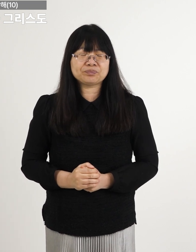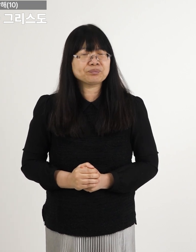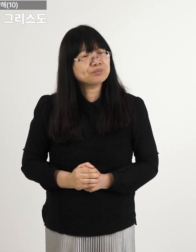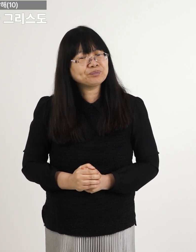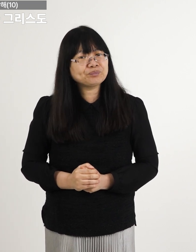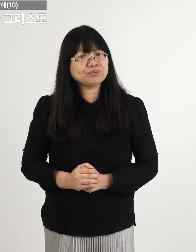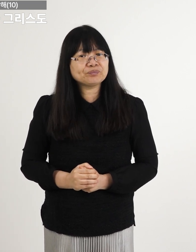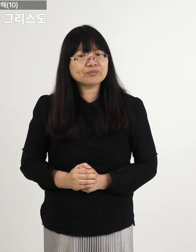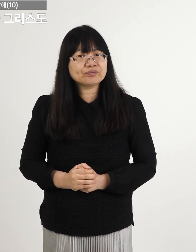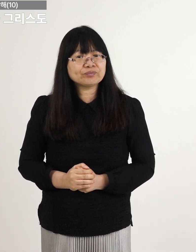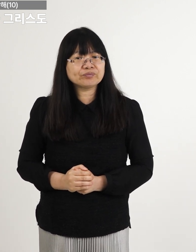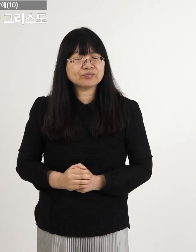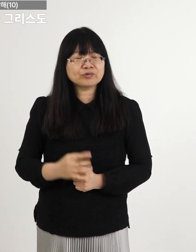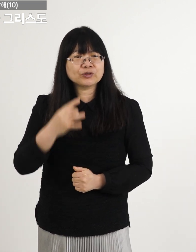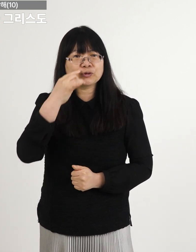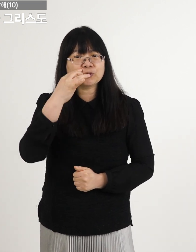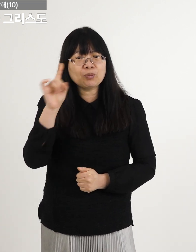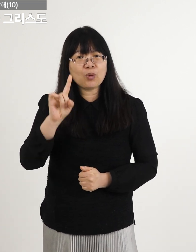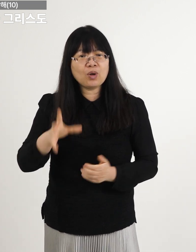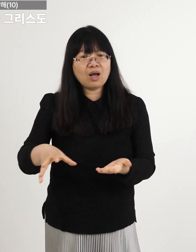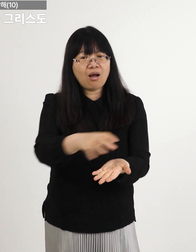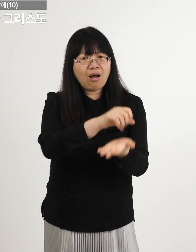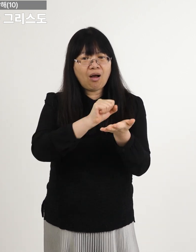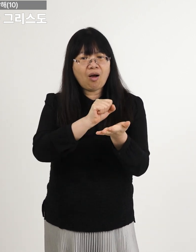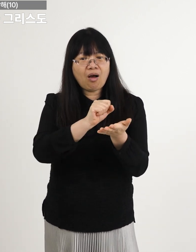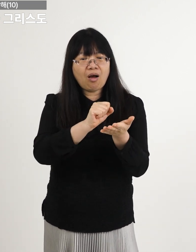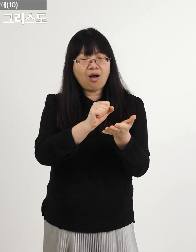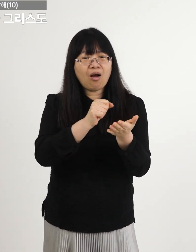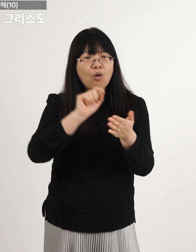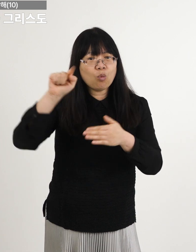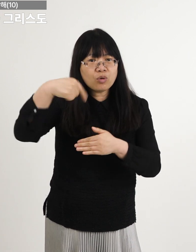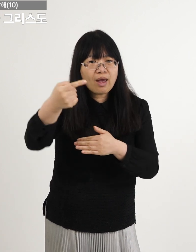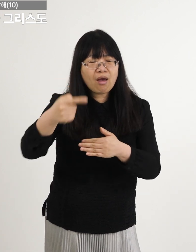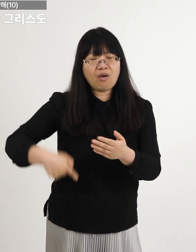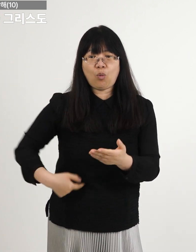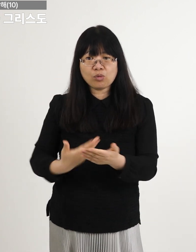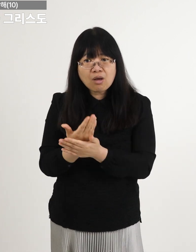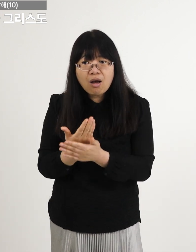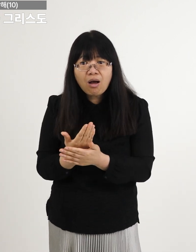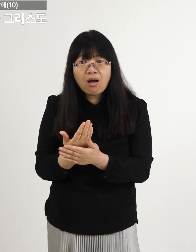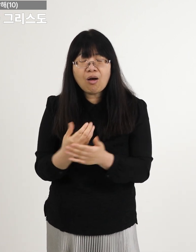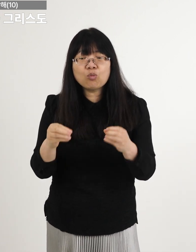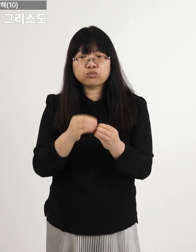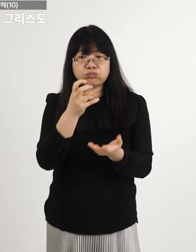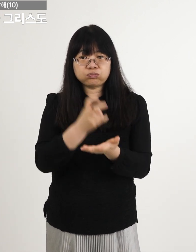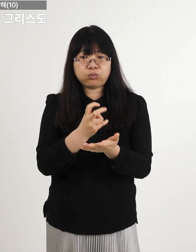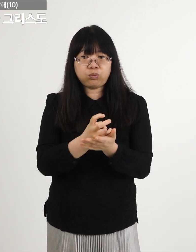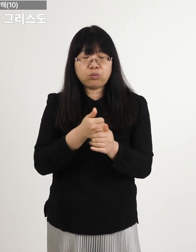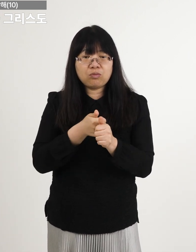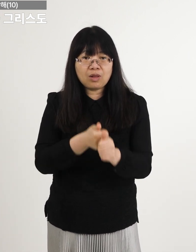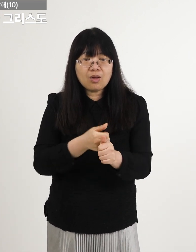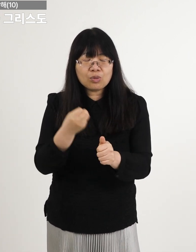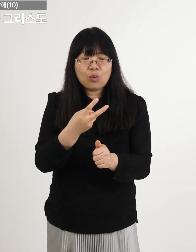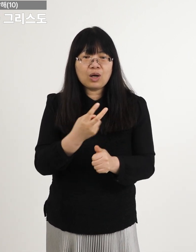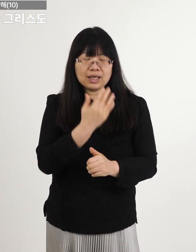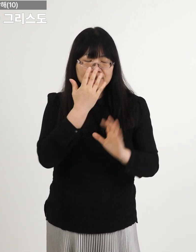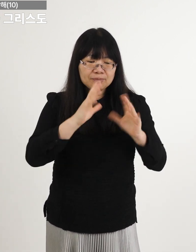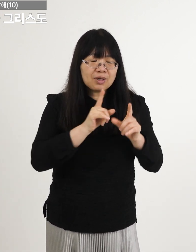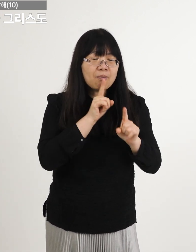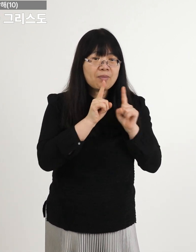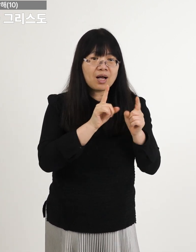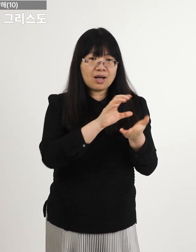거두어 드리고 회개를 한다? 그래서 이거를 문법적으로 또 히브리어로